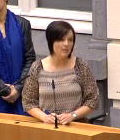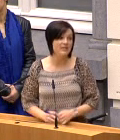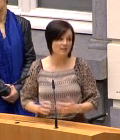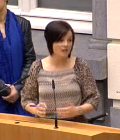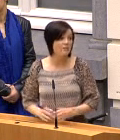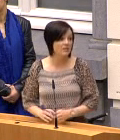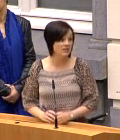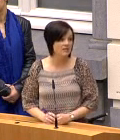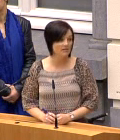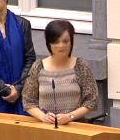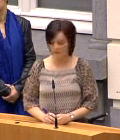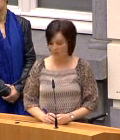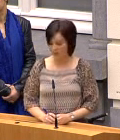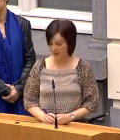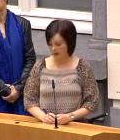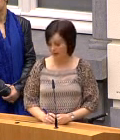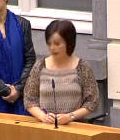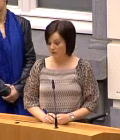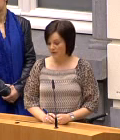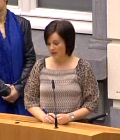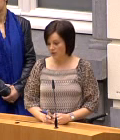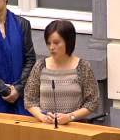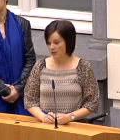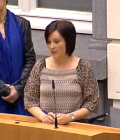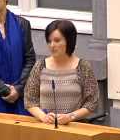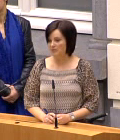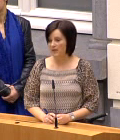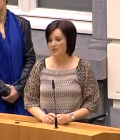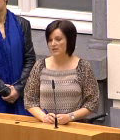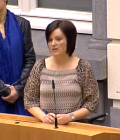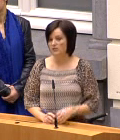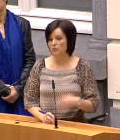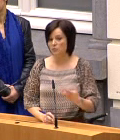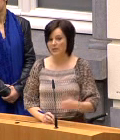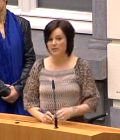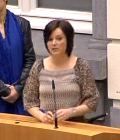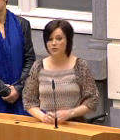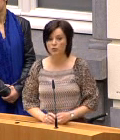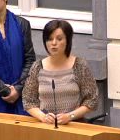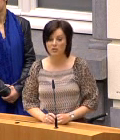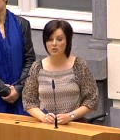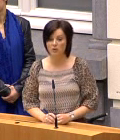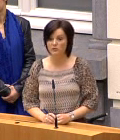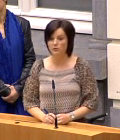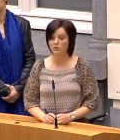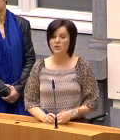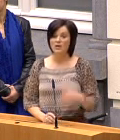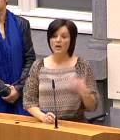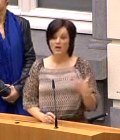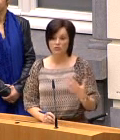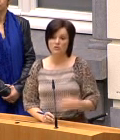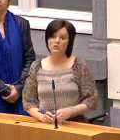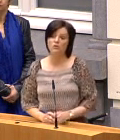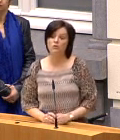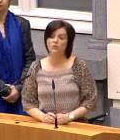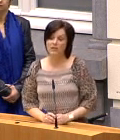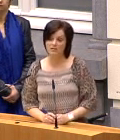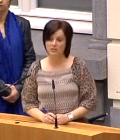zijn algemeenheid is dit van belang. Vandaar concreet mijn vraag. Er is nu gebleken dat er een studie is uitgevoerd, en zoals collega Stevens